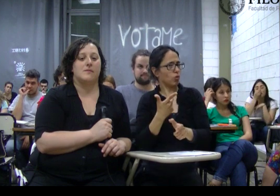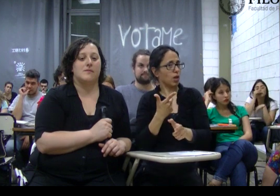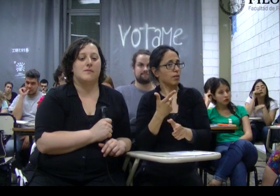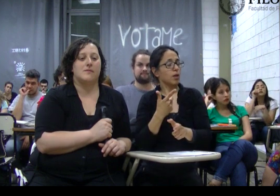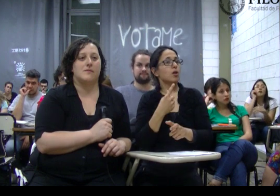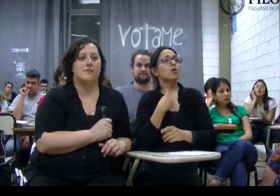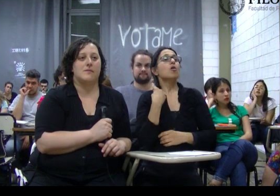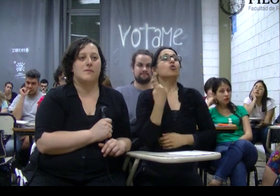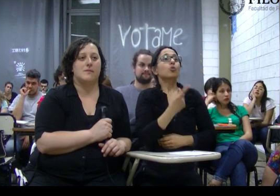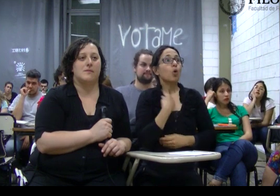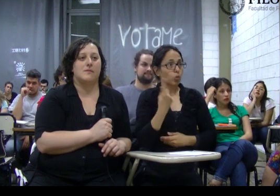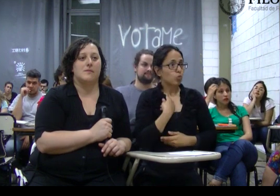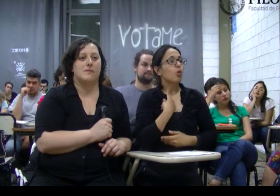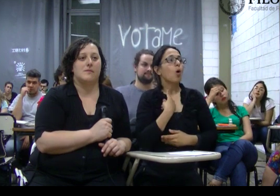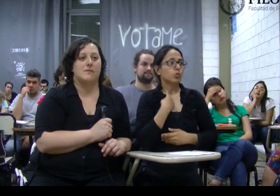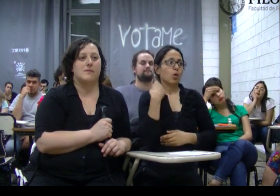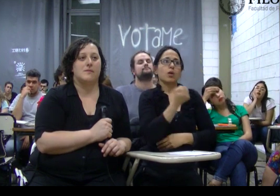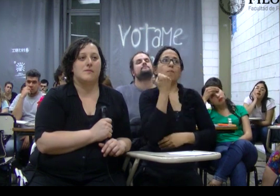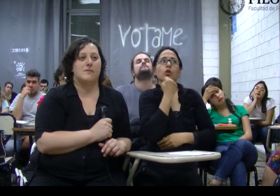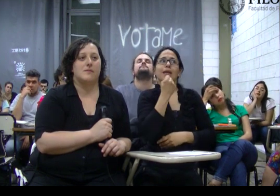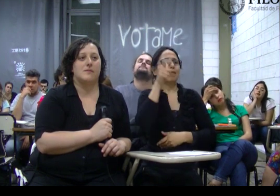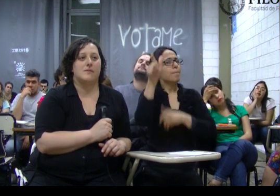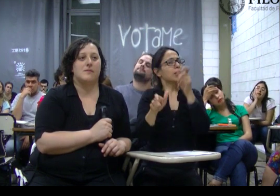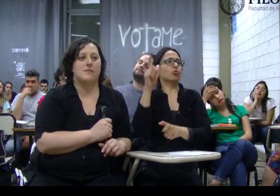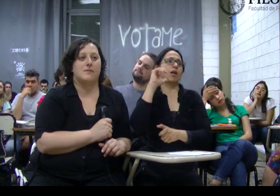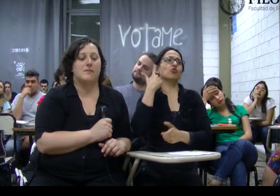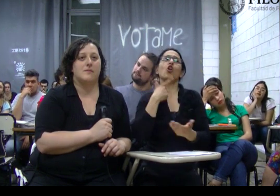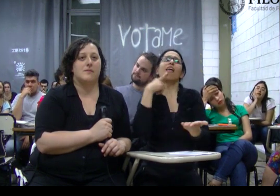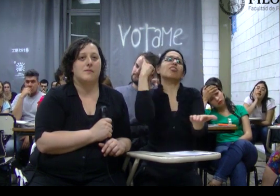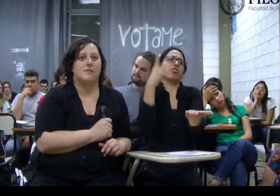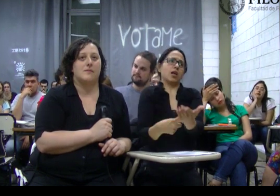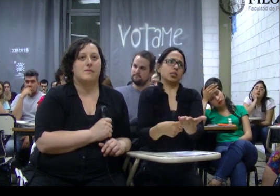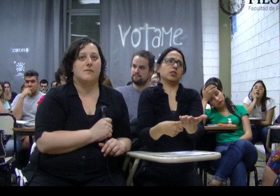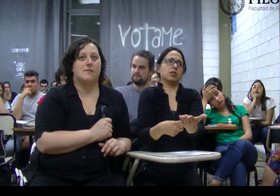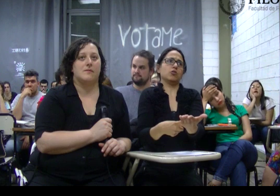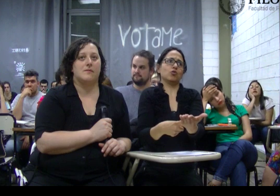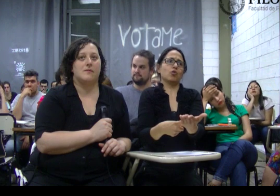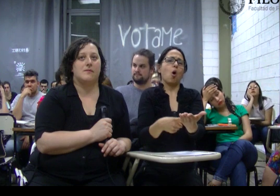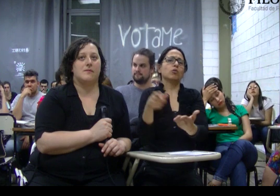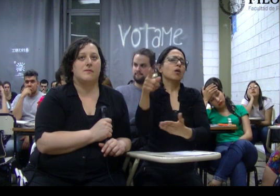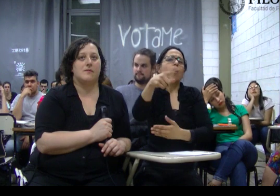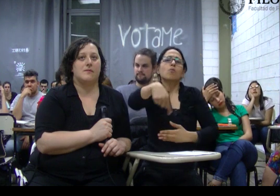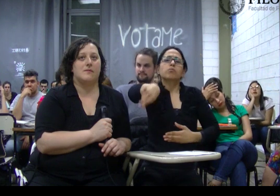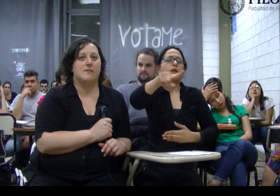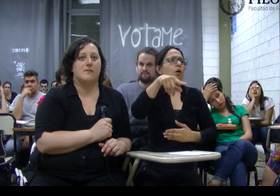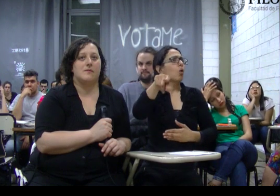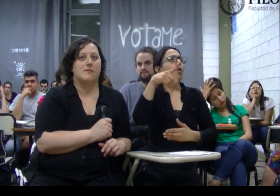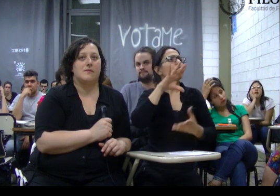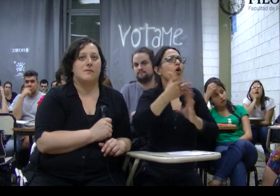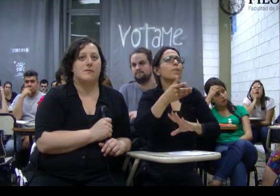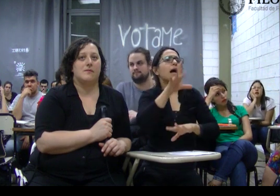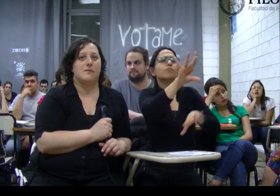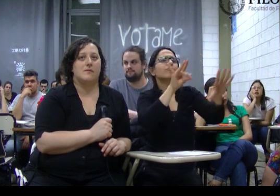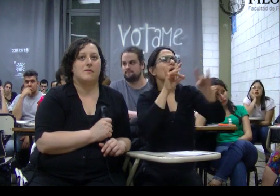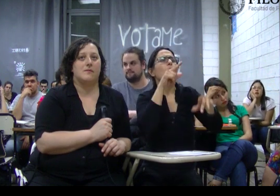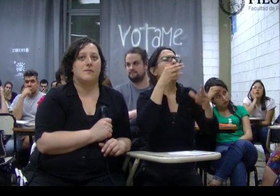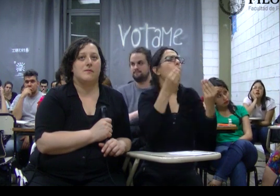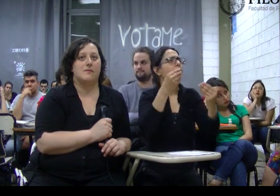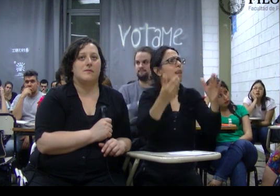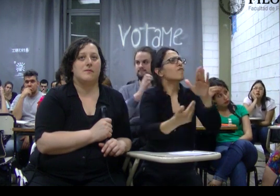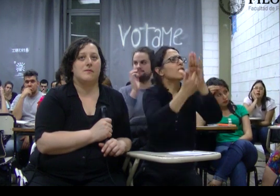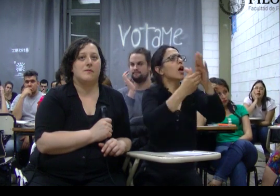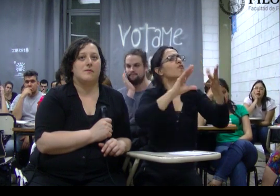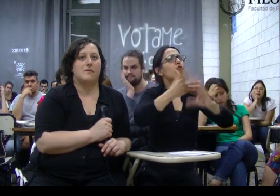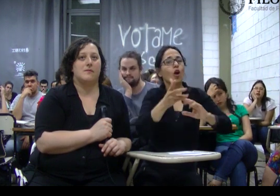las personas sordas sean las que deciden cuáles son las prioridades y cuál es la forma de